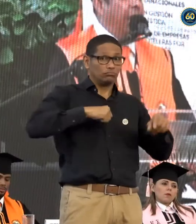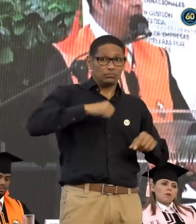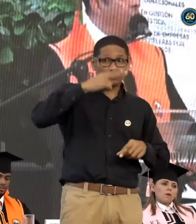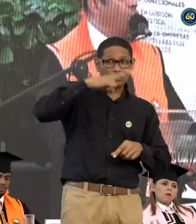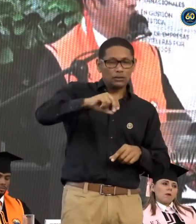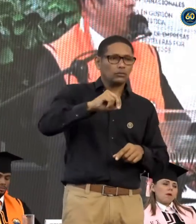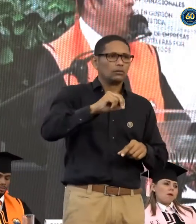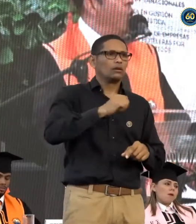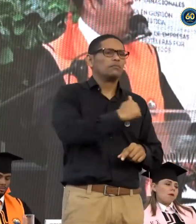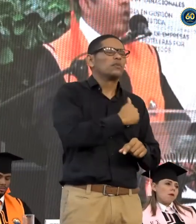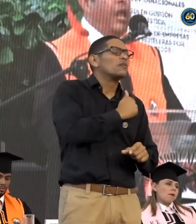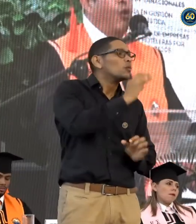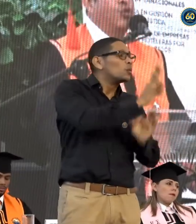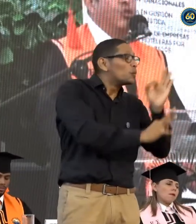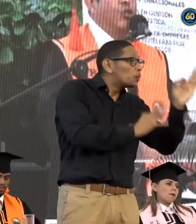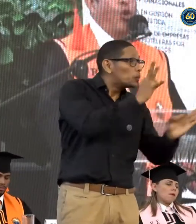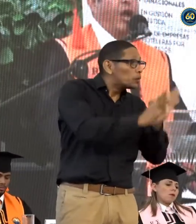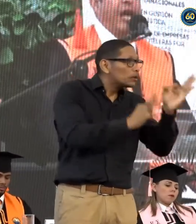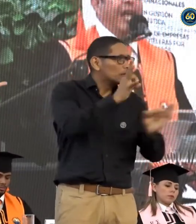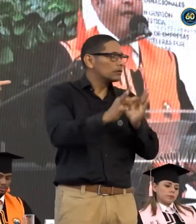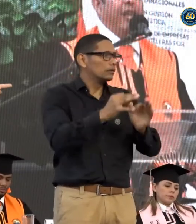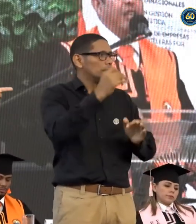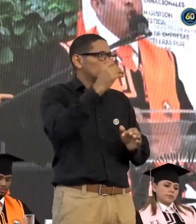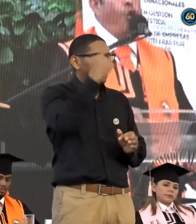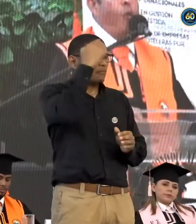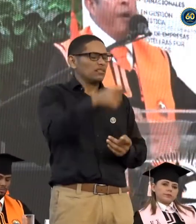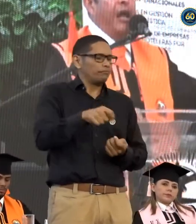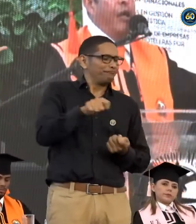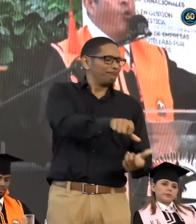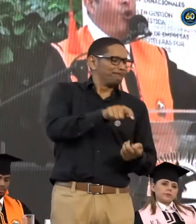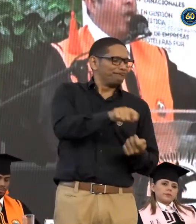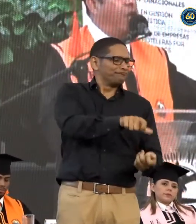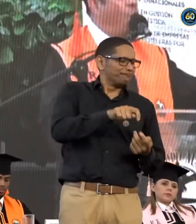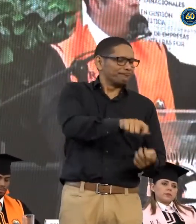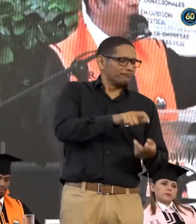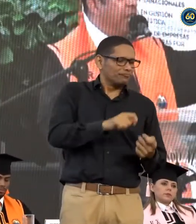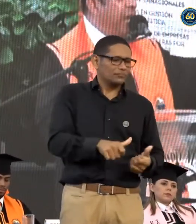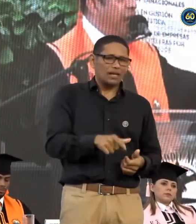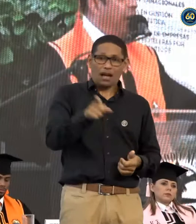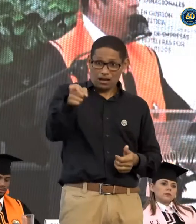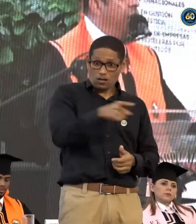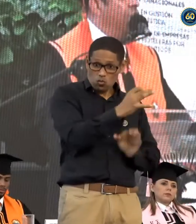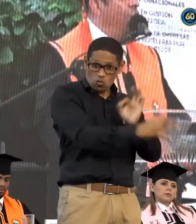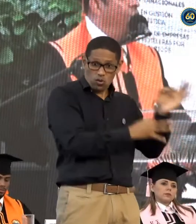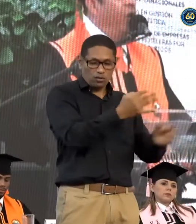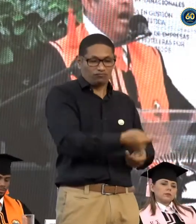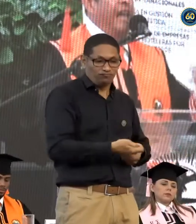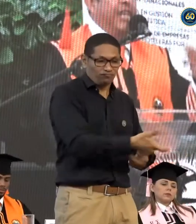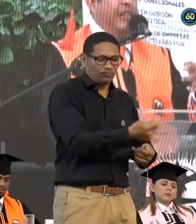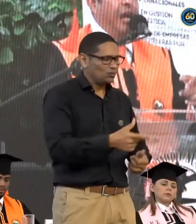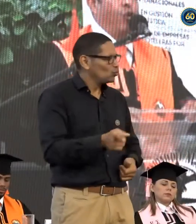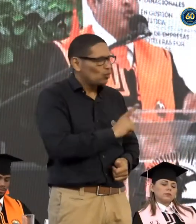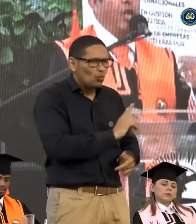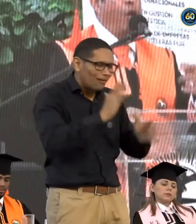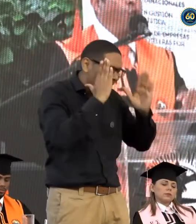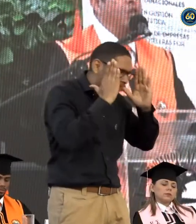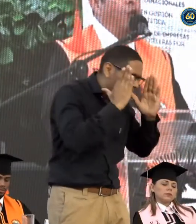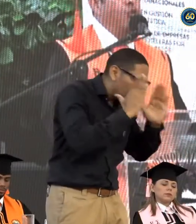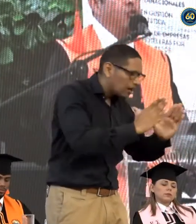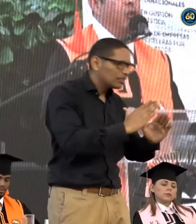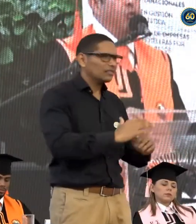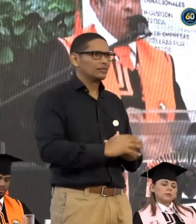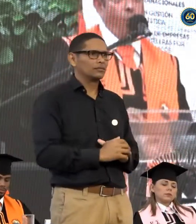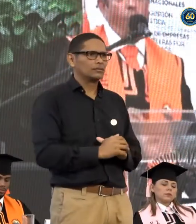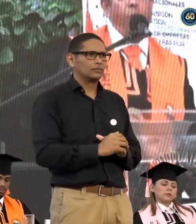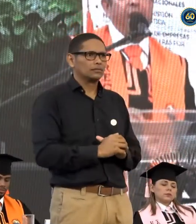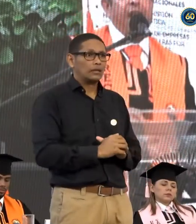cuídenlos no crean que va a estar solo con pagarles un colegio o una niñera No atiende a los escuchenlos nuestros